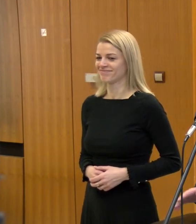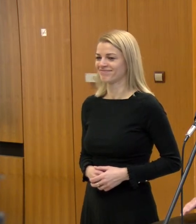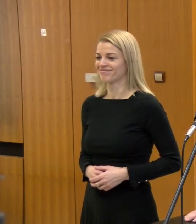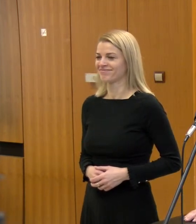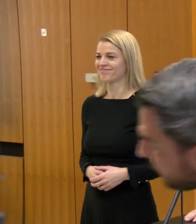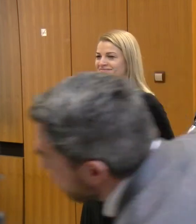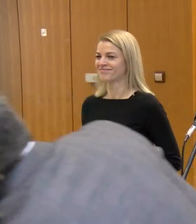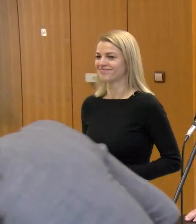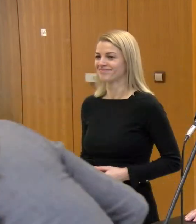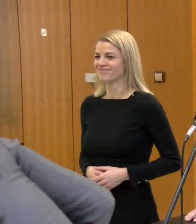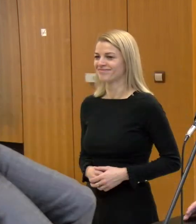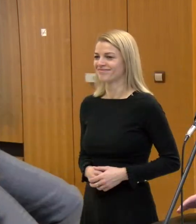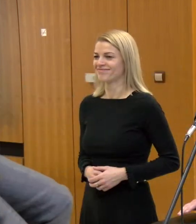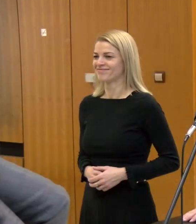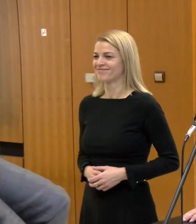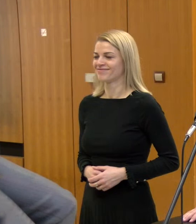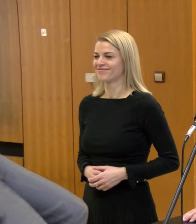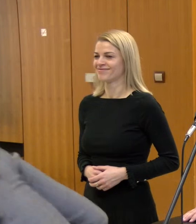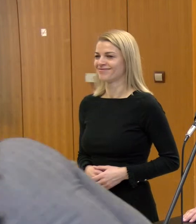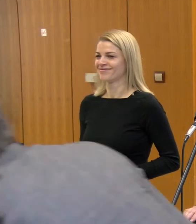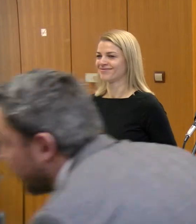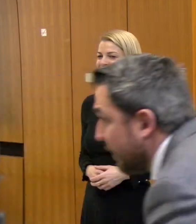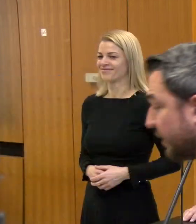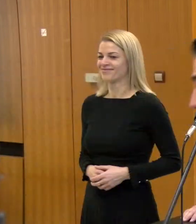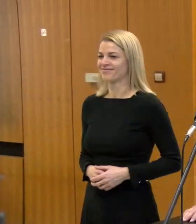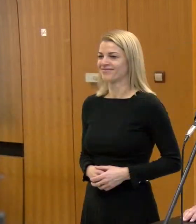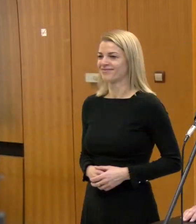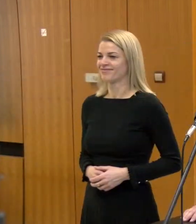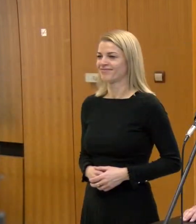Veď práve preto som povedal oj, že to nerobím.